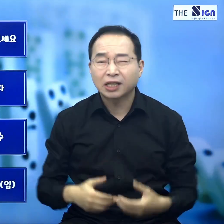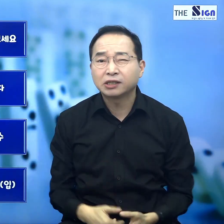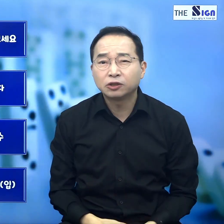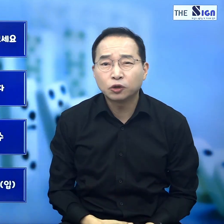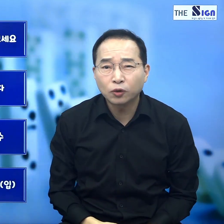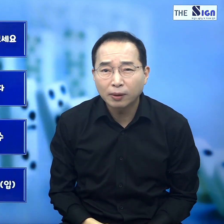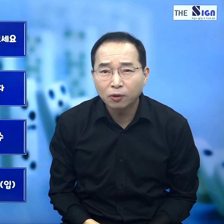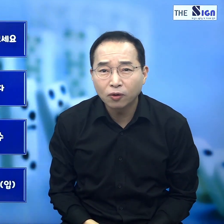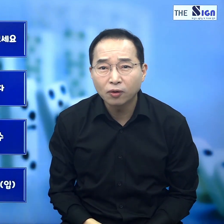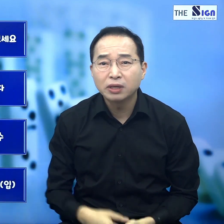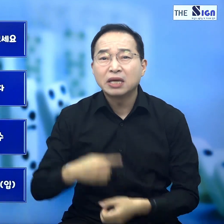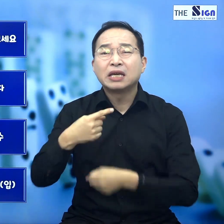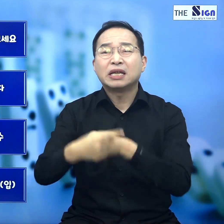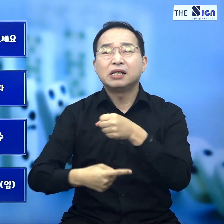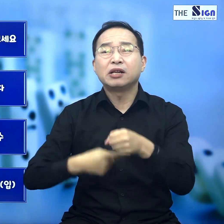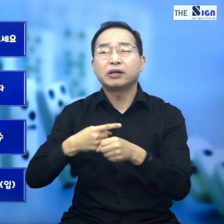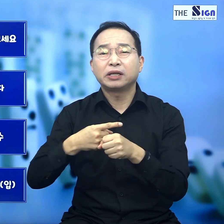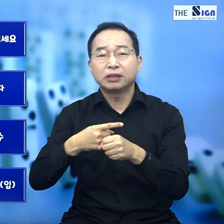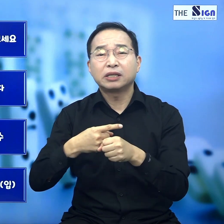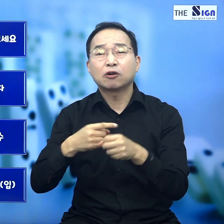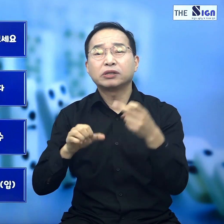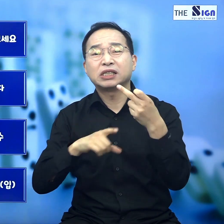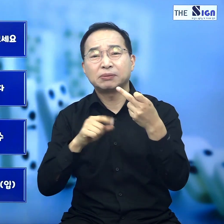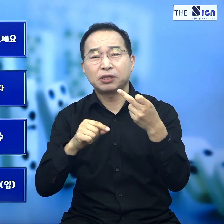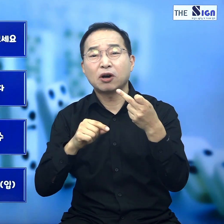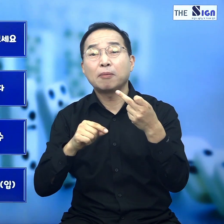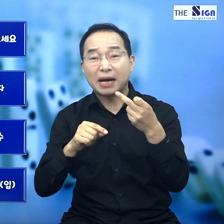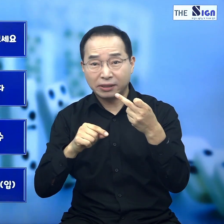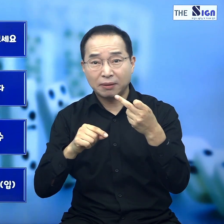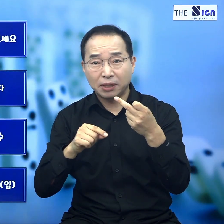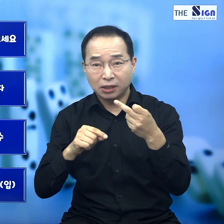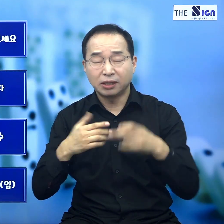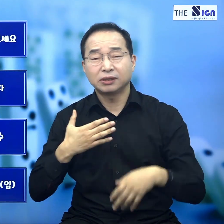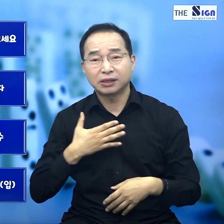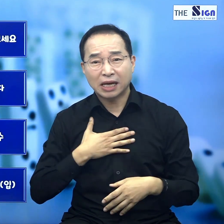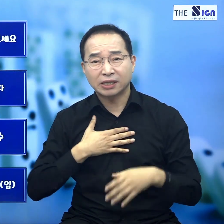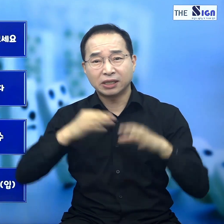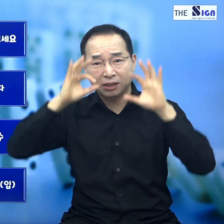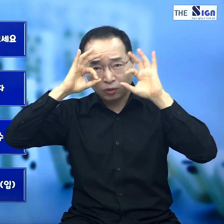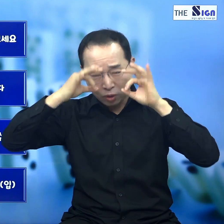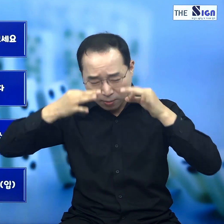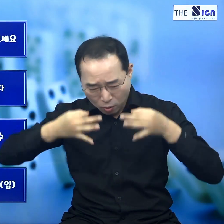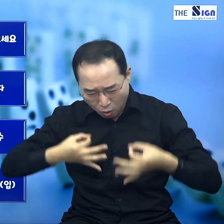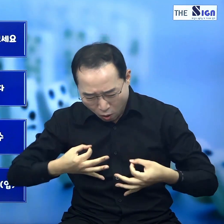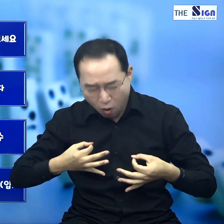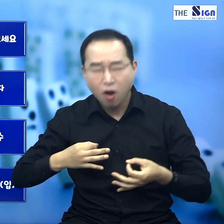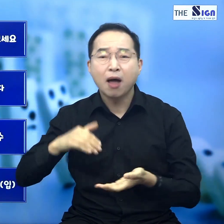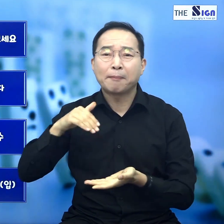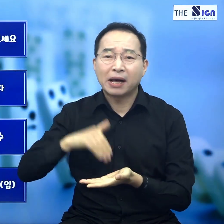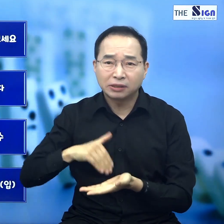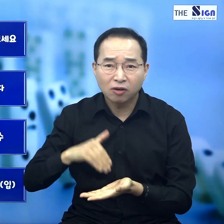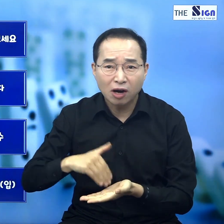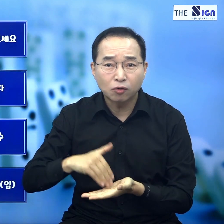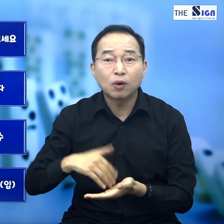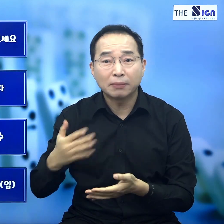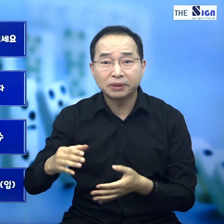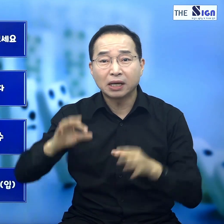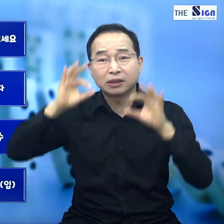자신을 되돌아보고 1년이 끝나고 이제 12월 말 되면은 자신을 돌아보고 반성하고 뭐 합니다 할 때